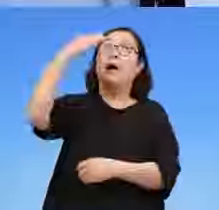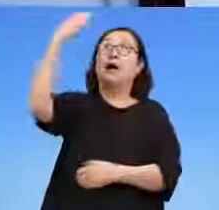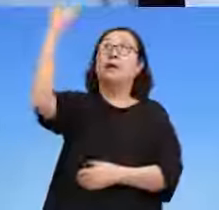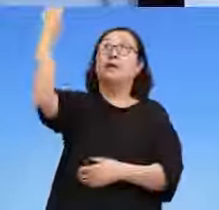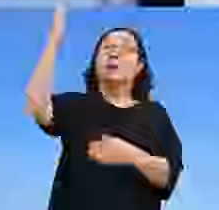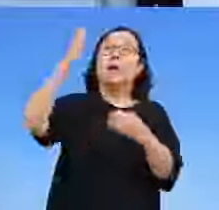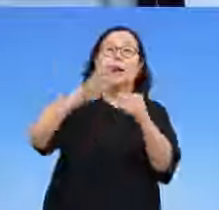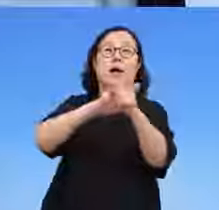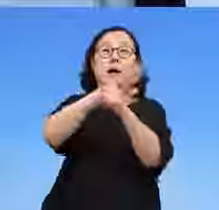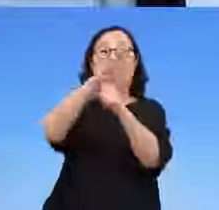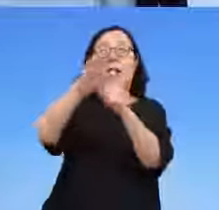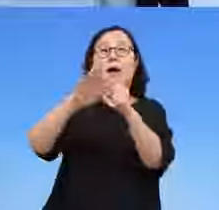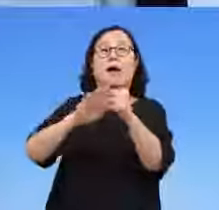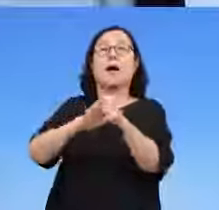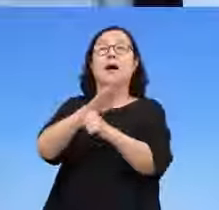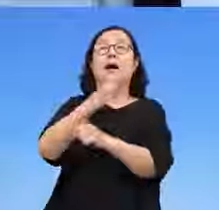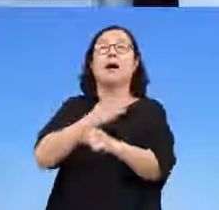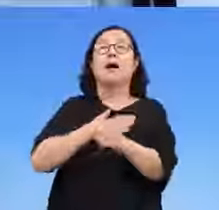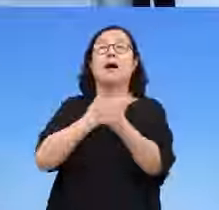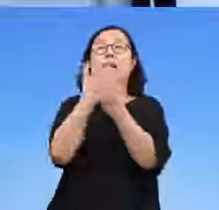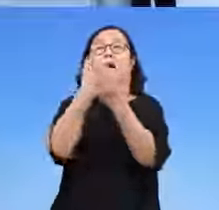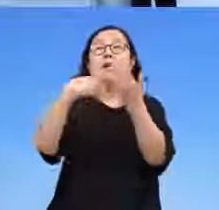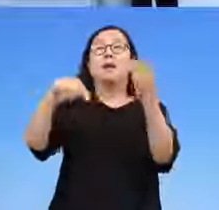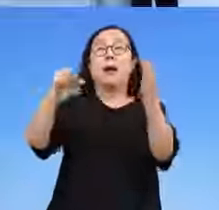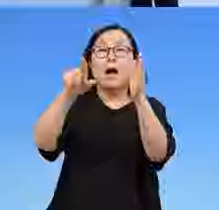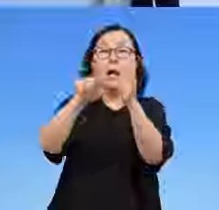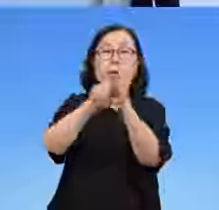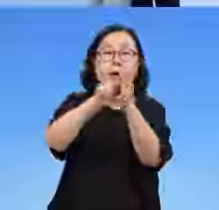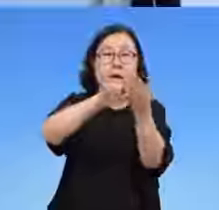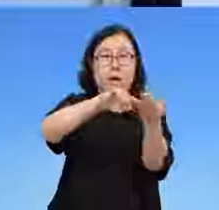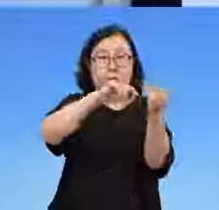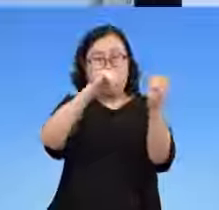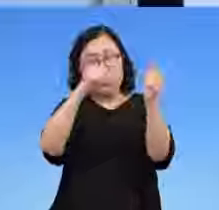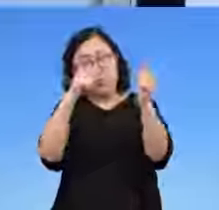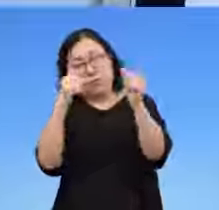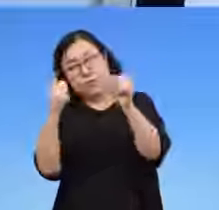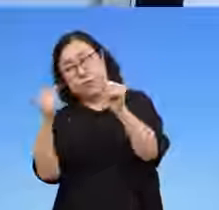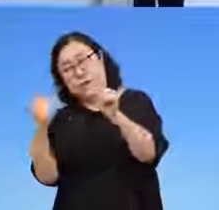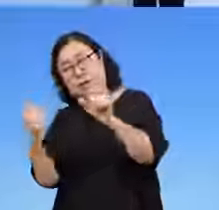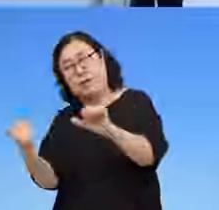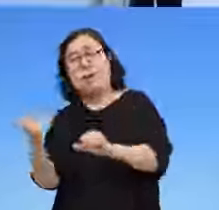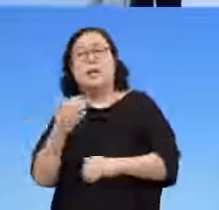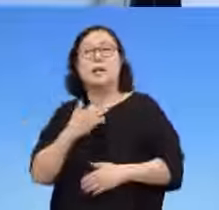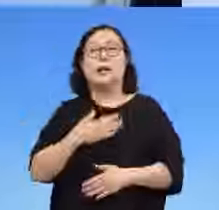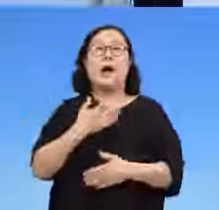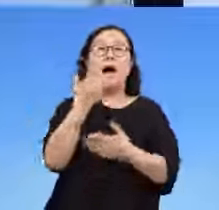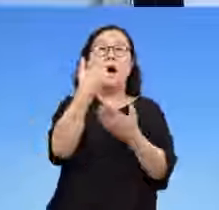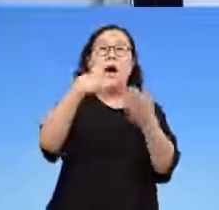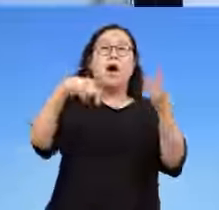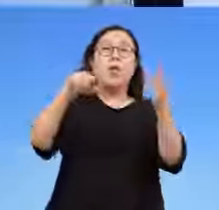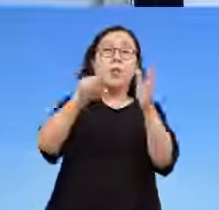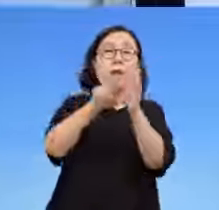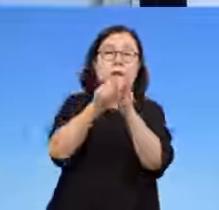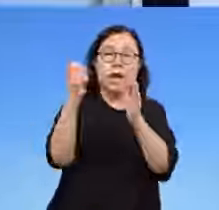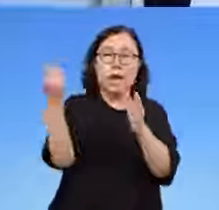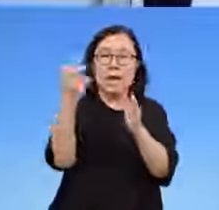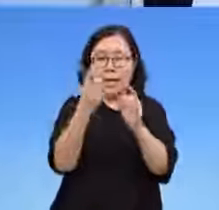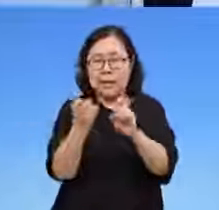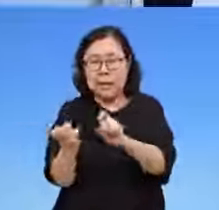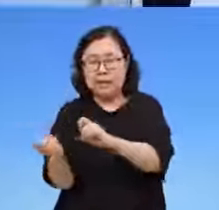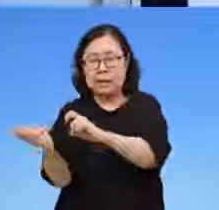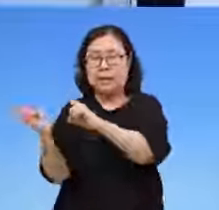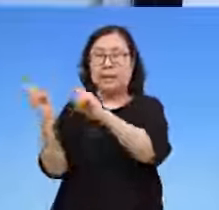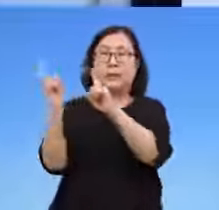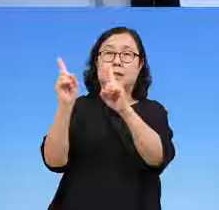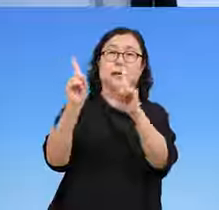그 사랑, 날 위해 죽으신 날 위해 다시 사신